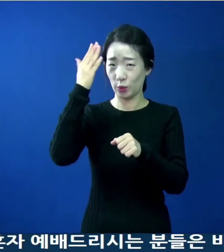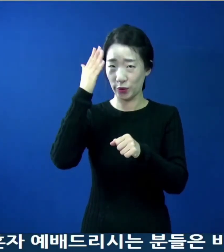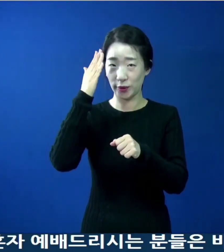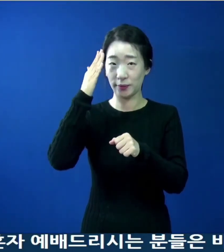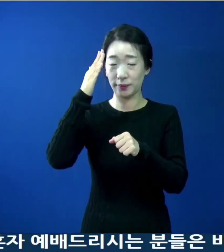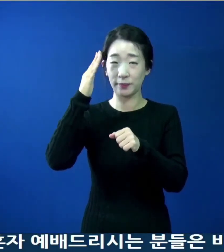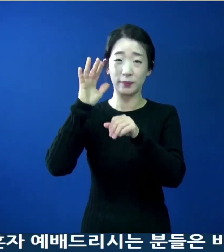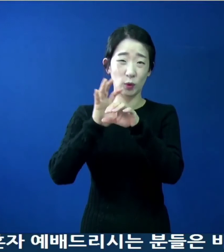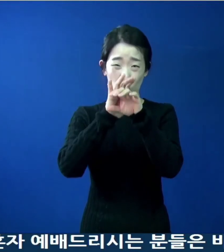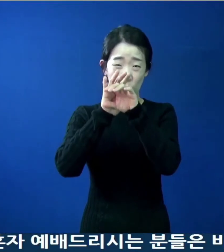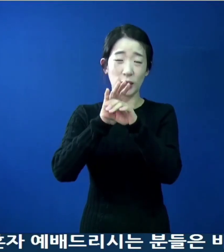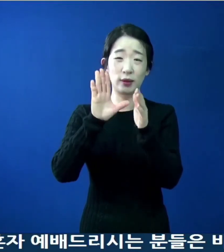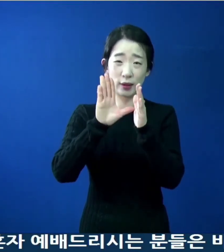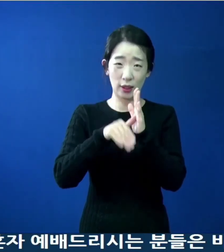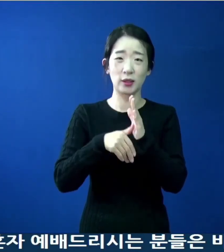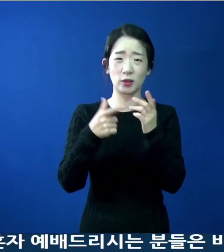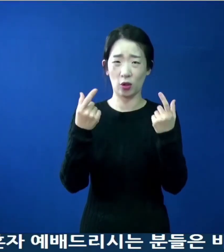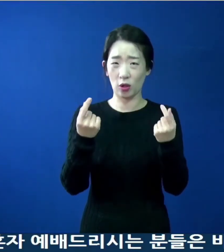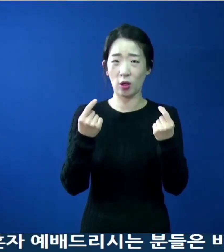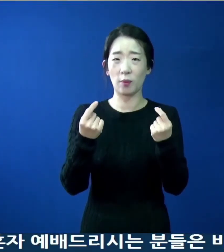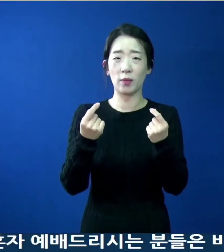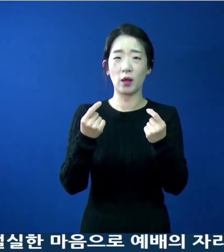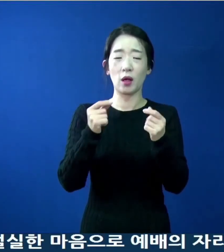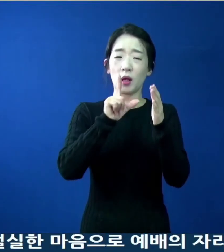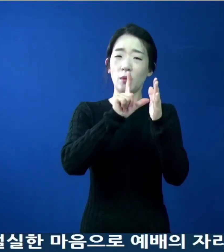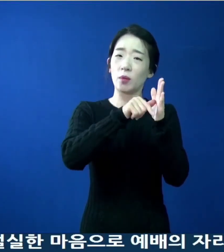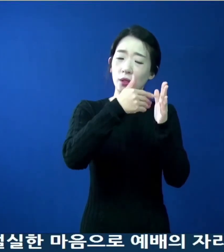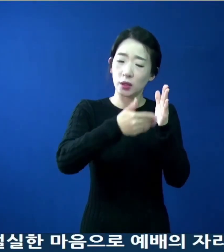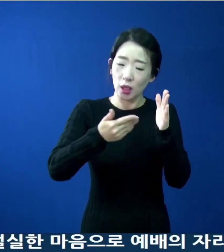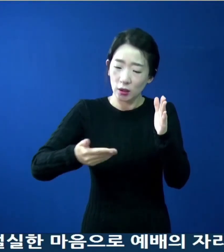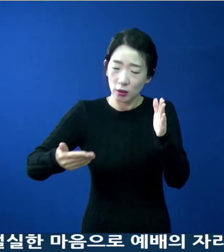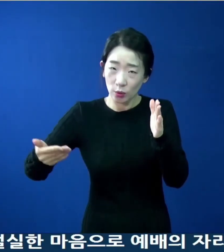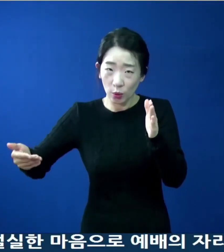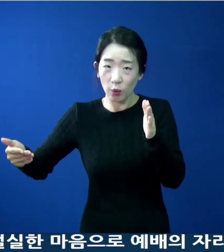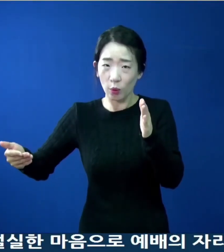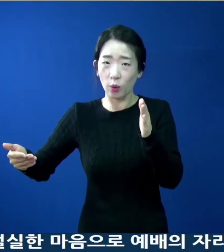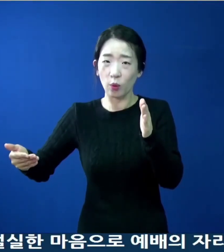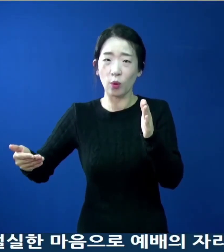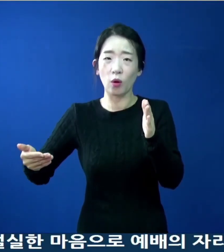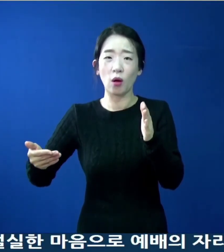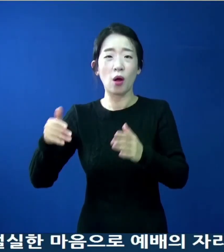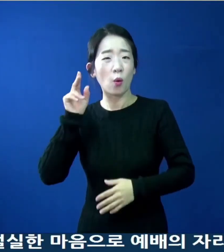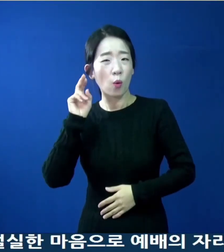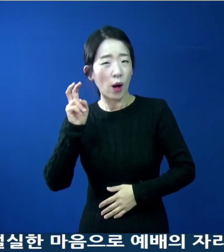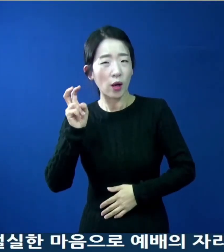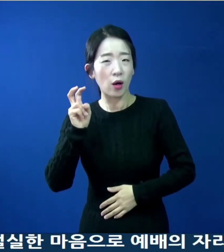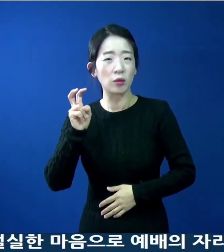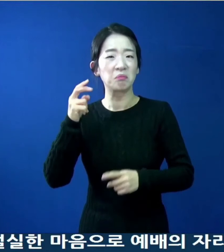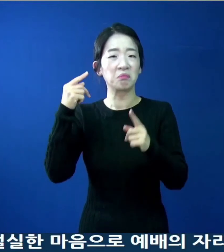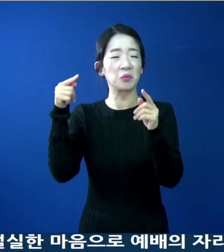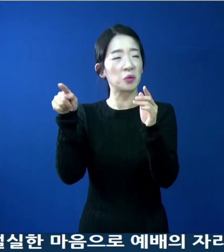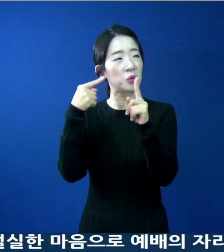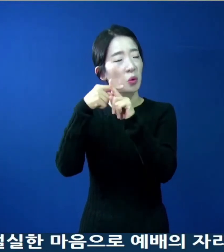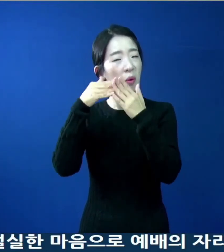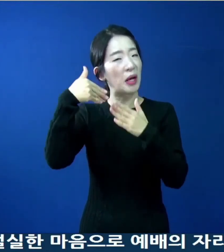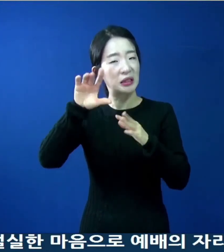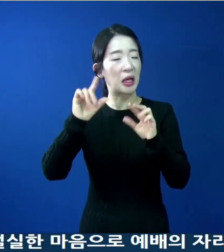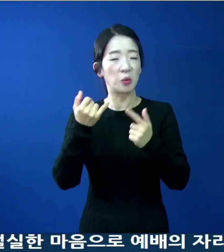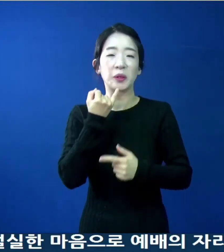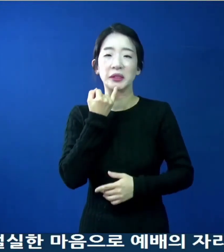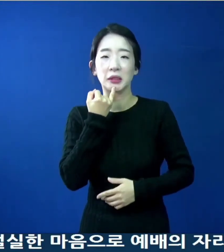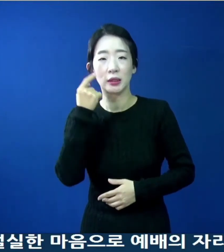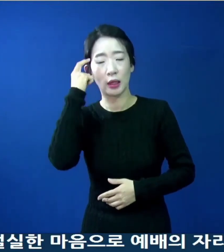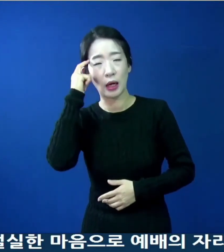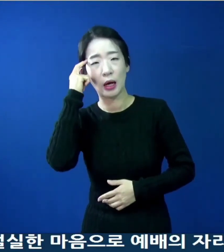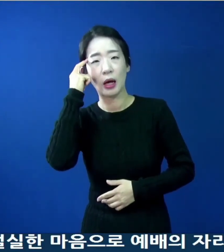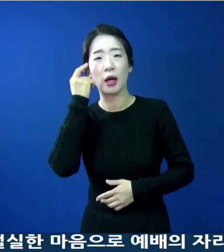다음 세대가 이렇게 몇 년이 지났을 때 과연 신앙을 바로 갖게 되는 세대로 클